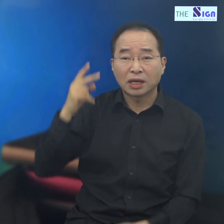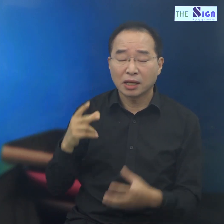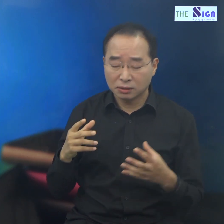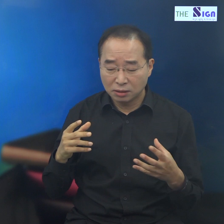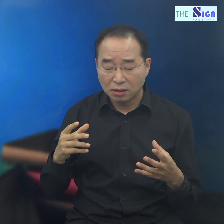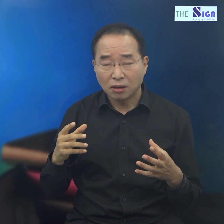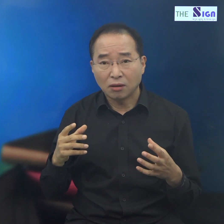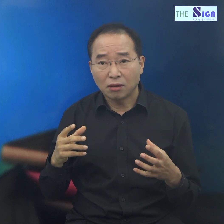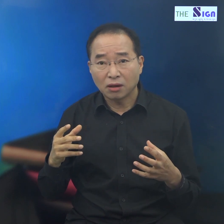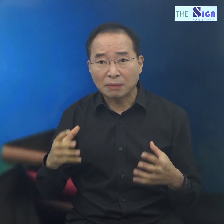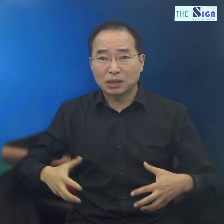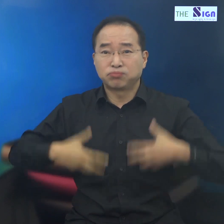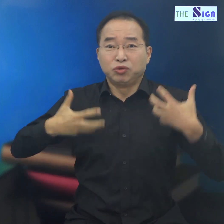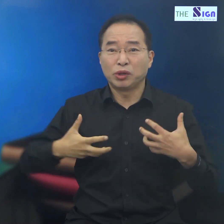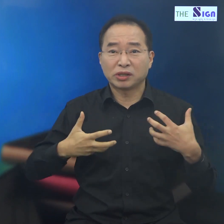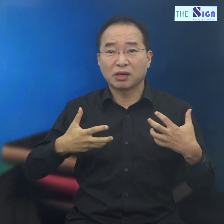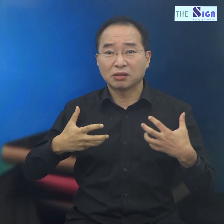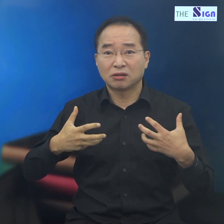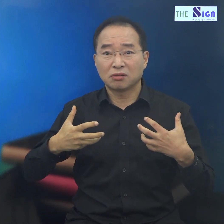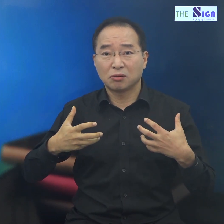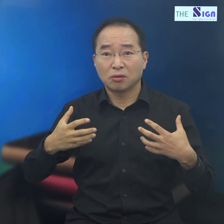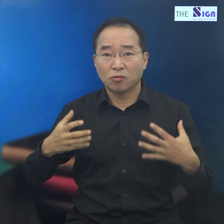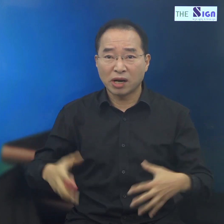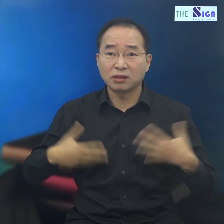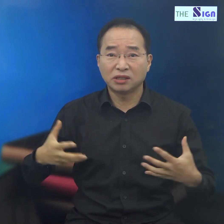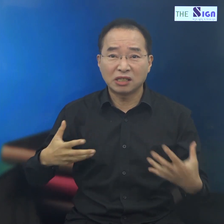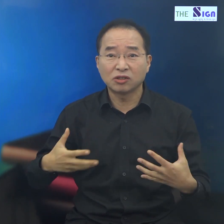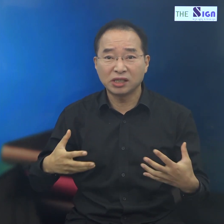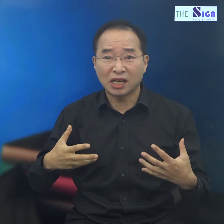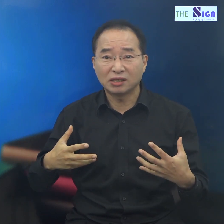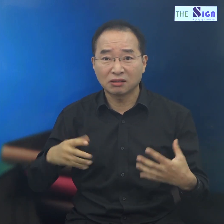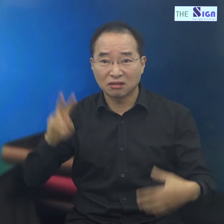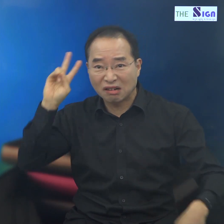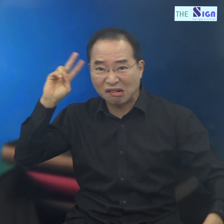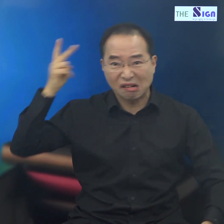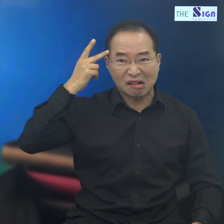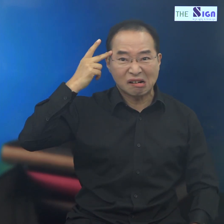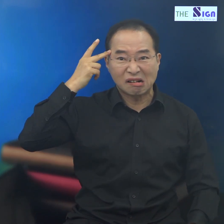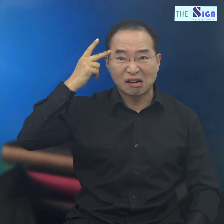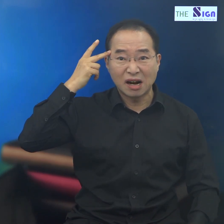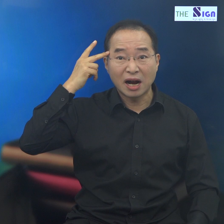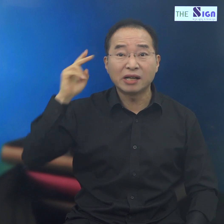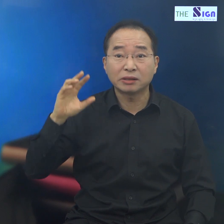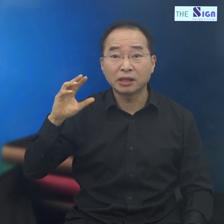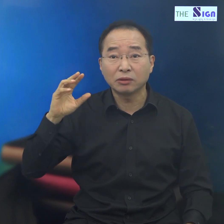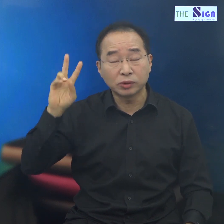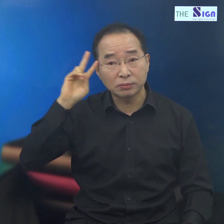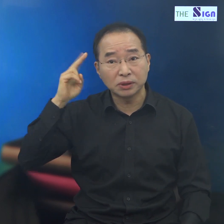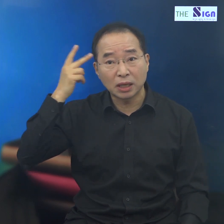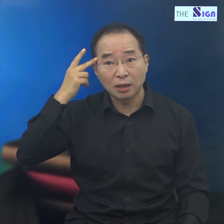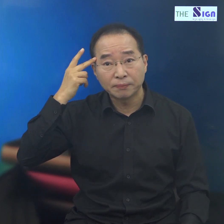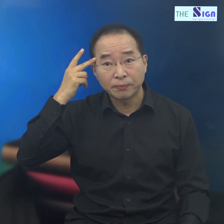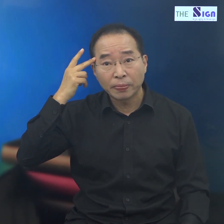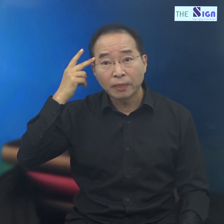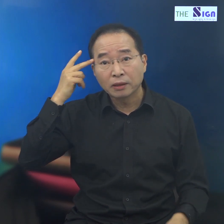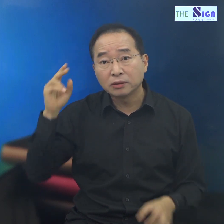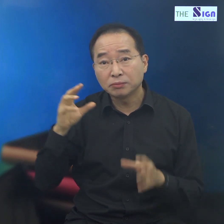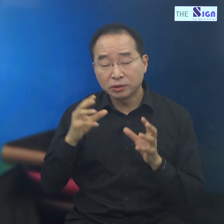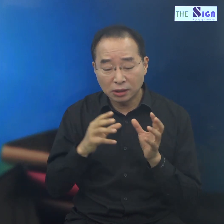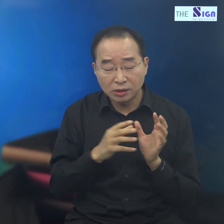약간 갑자기 분노에 차가지고 확 제정신이 아닌 상태 할 때도 씁니다. 근데 문제는